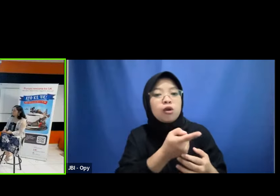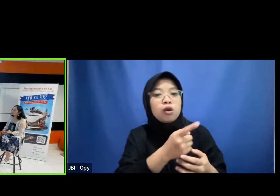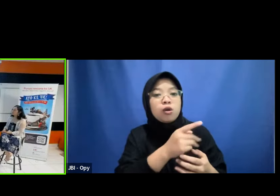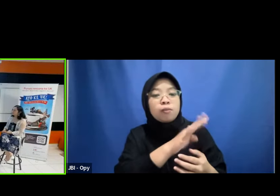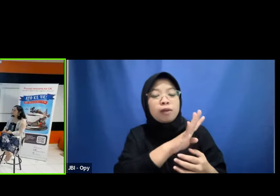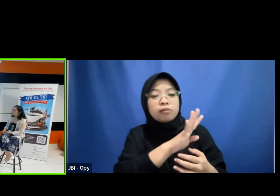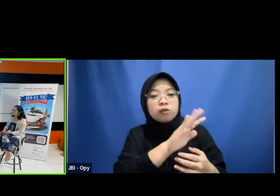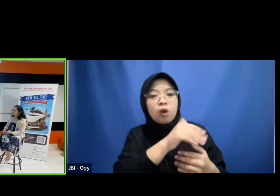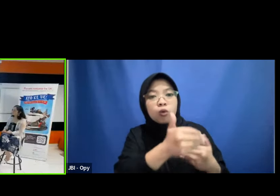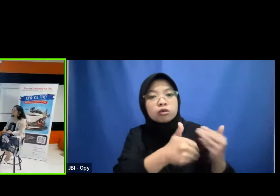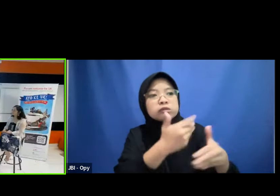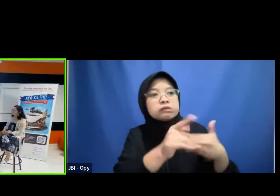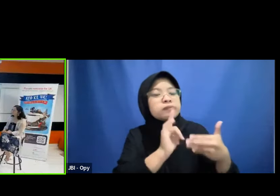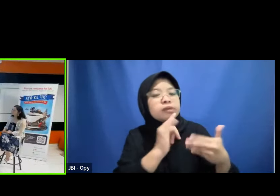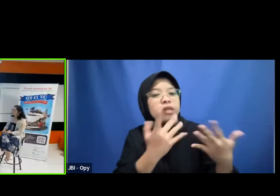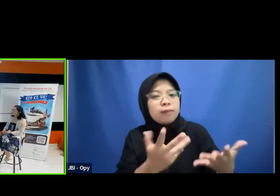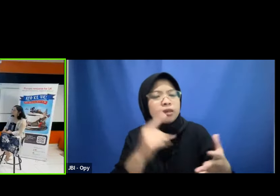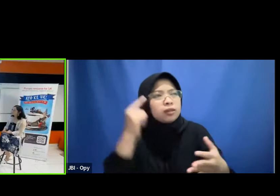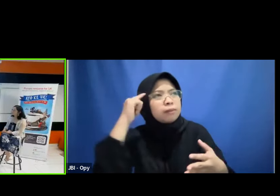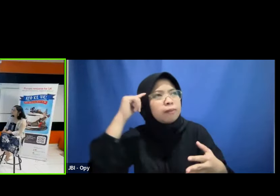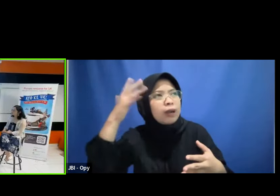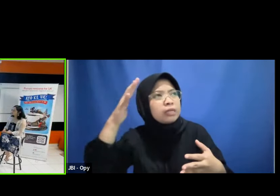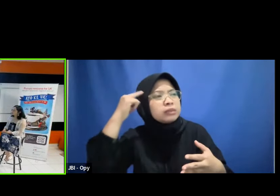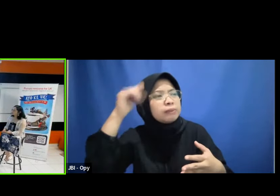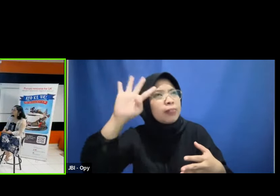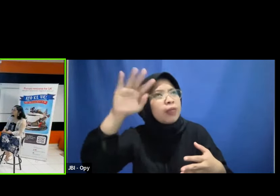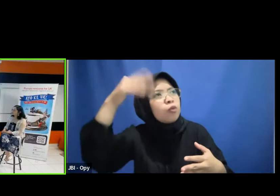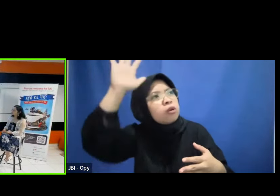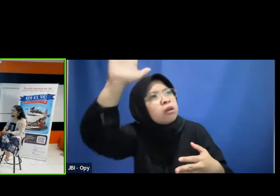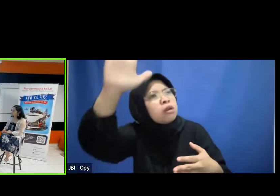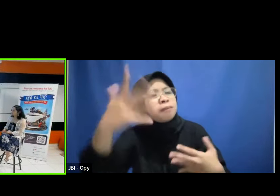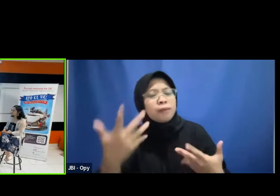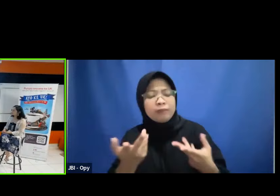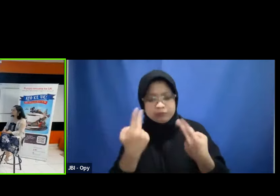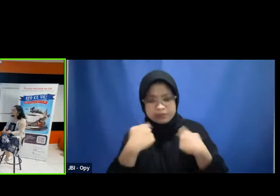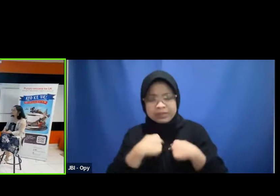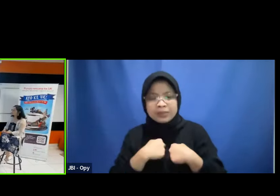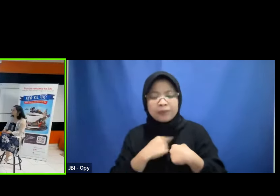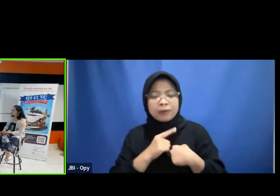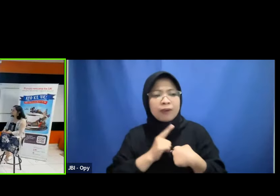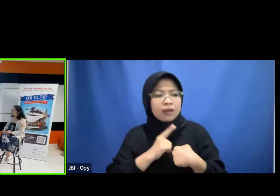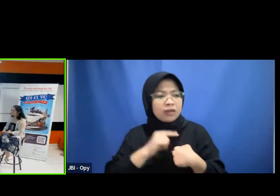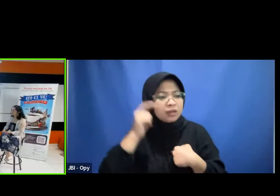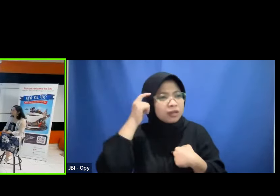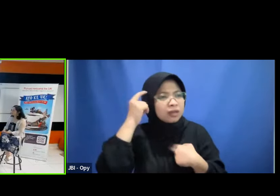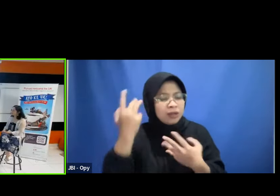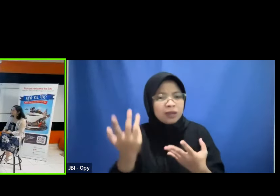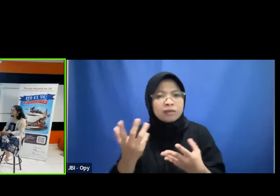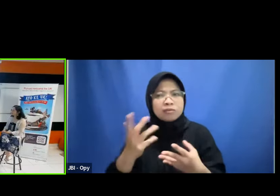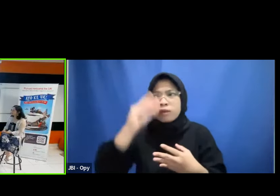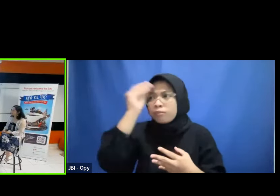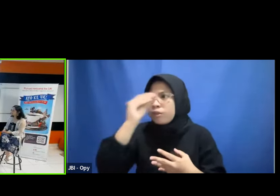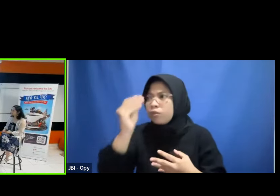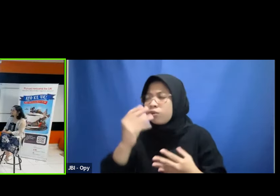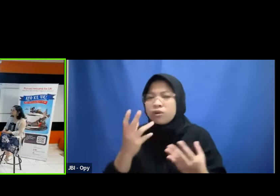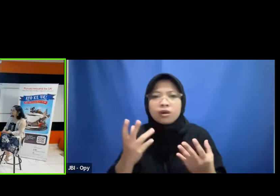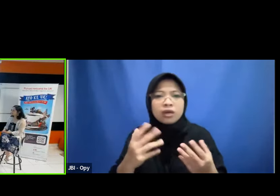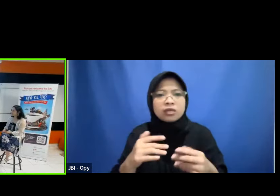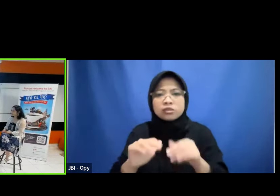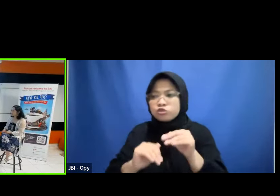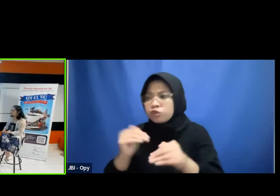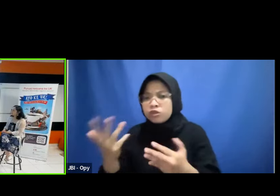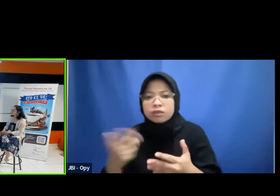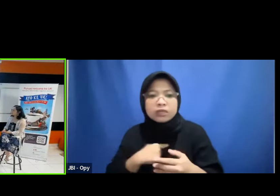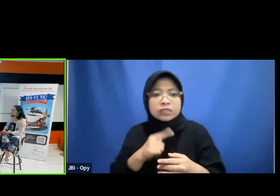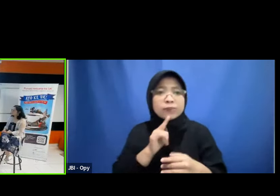gitu kita kayak mempredik masa depan Tentang Kita Dan kita mulai bingung nih kita over Confident apa gimana